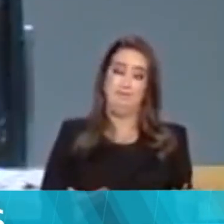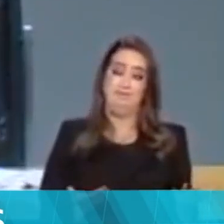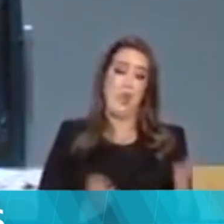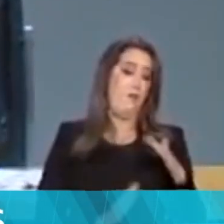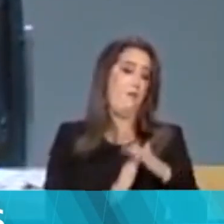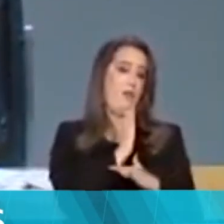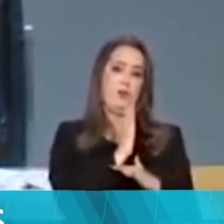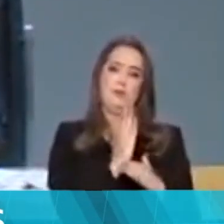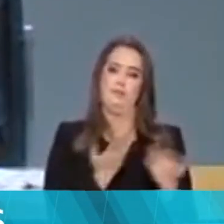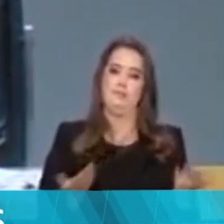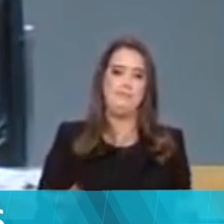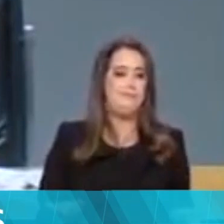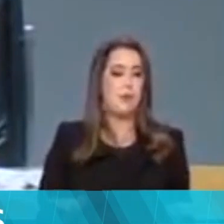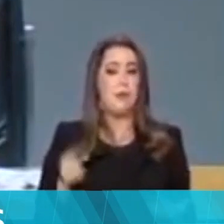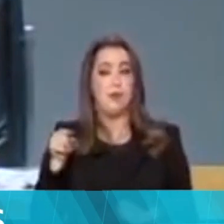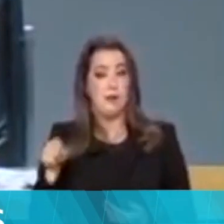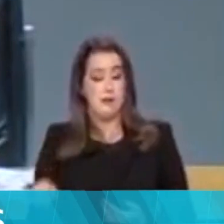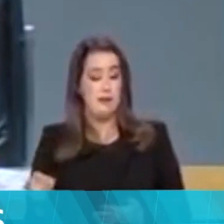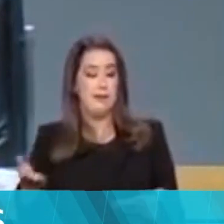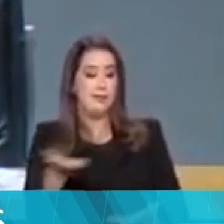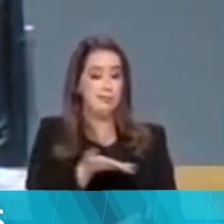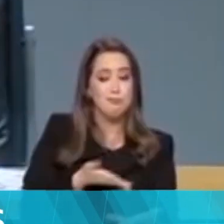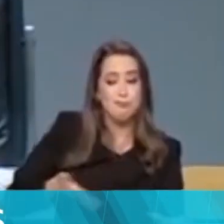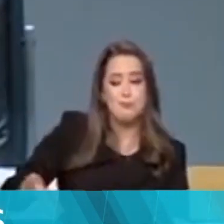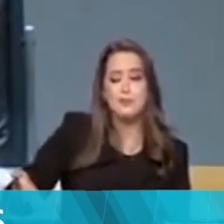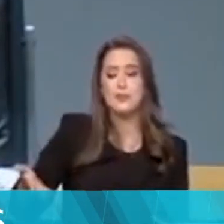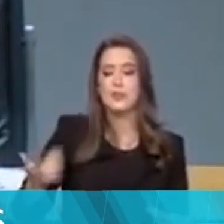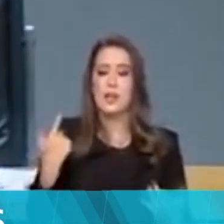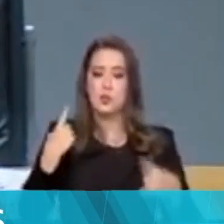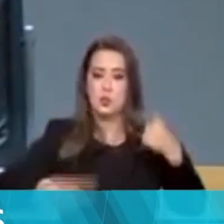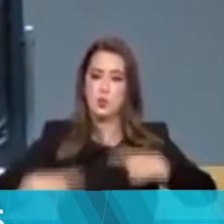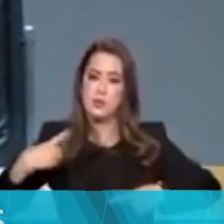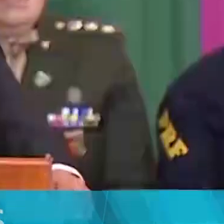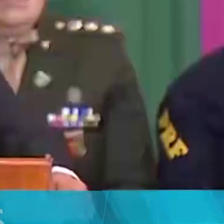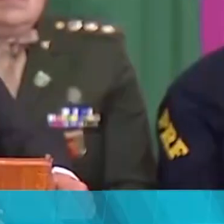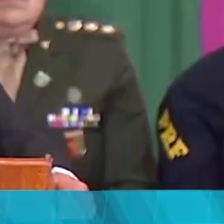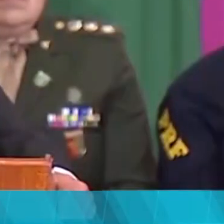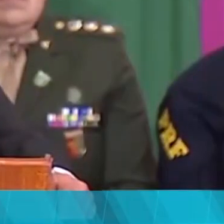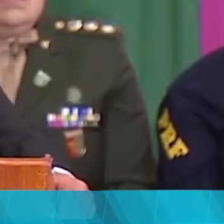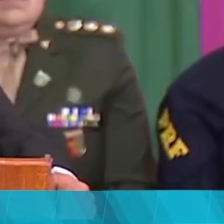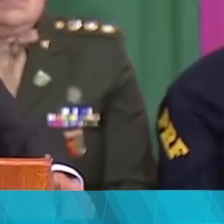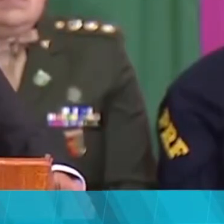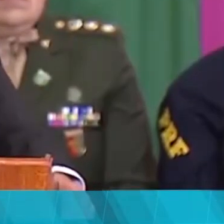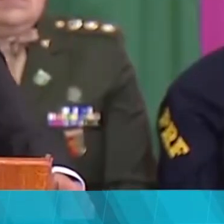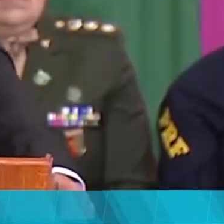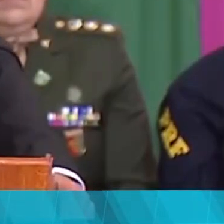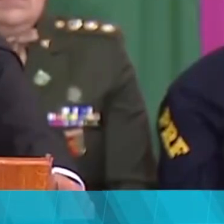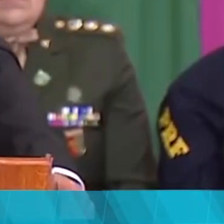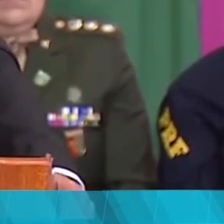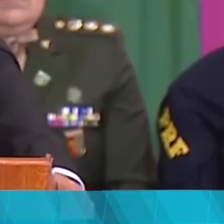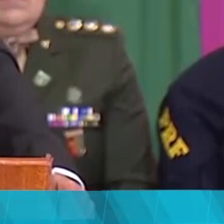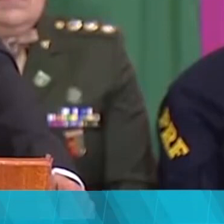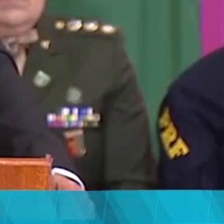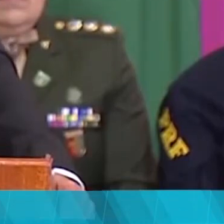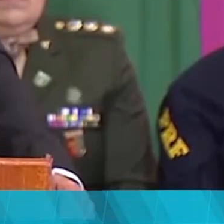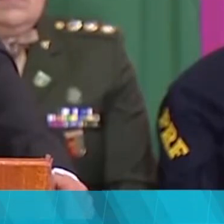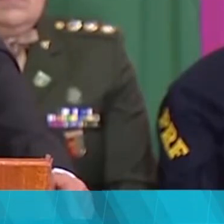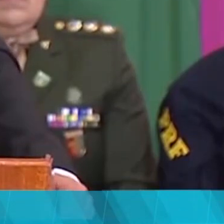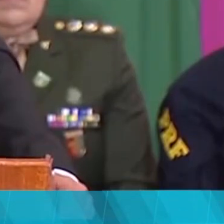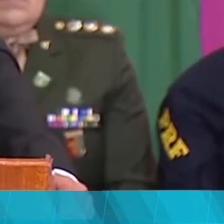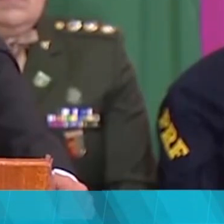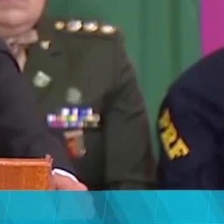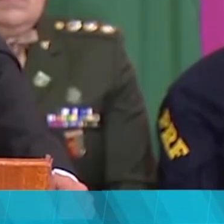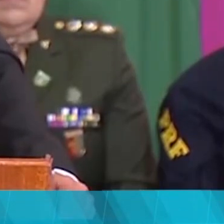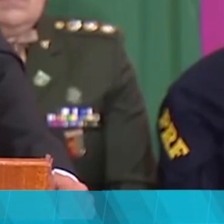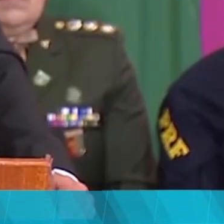que nenhum avanço seria possível sem a presença delas na sociedade. essenciais, são indispensáveis para